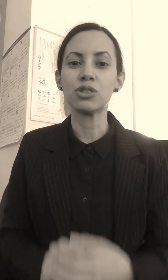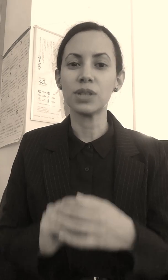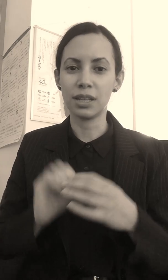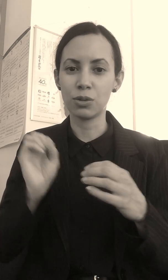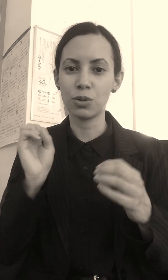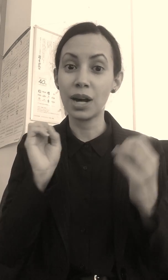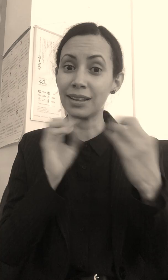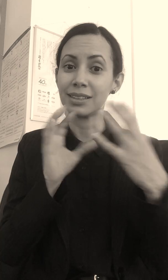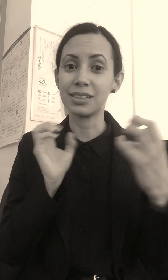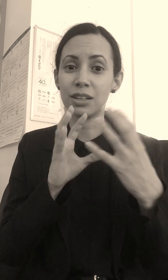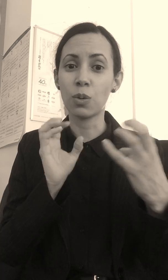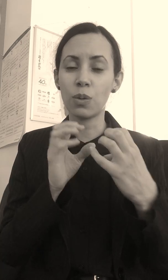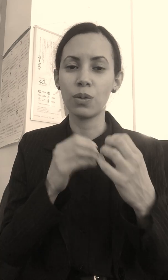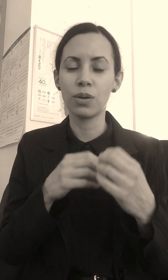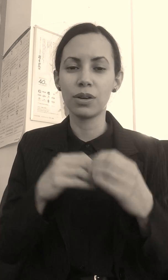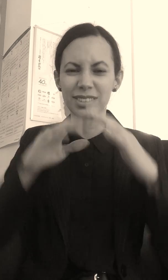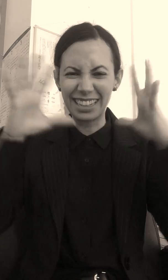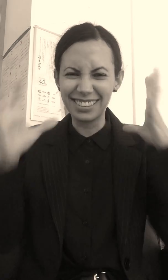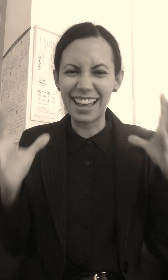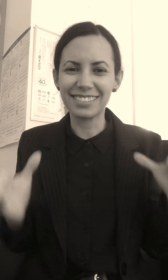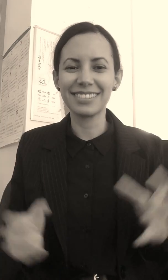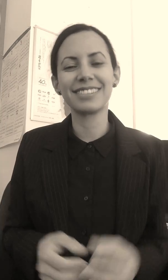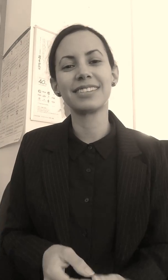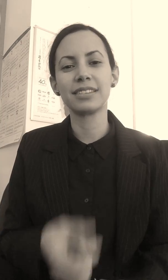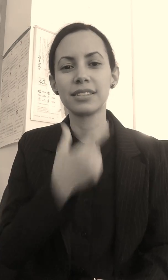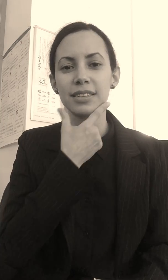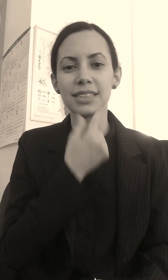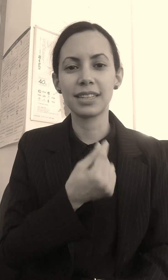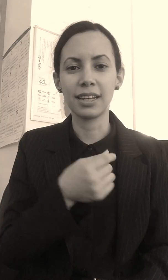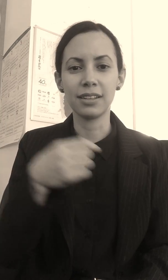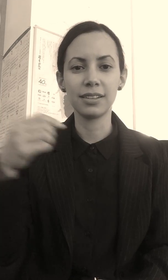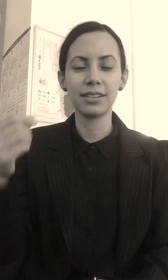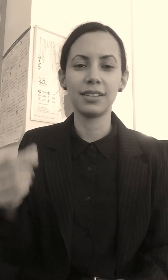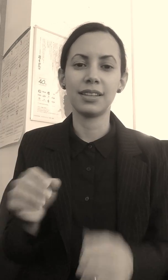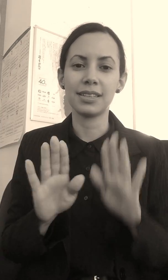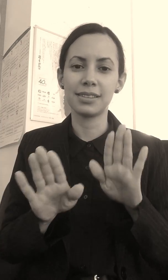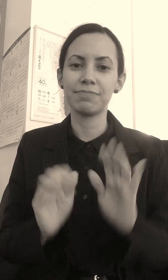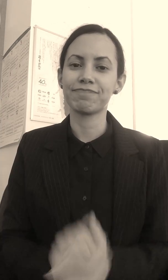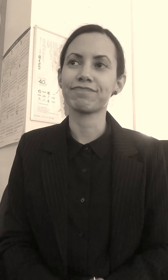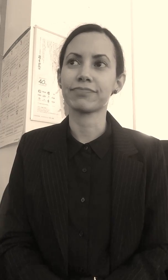についての話をたくさんしたいです。